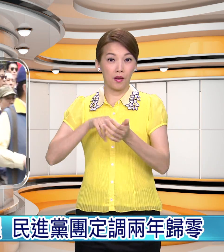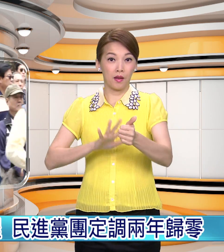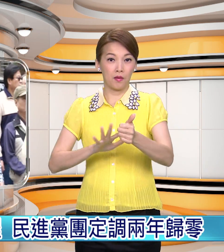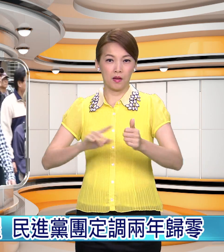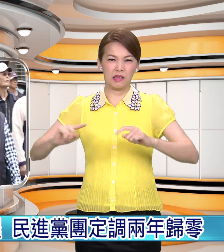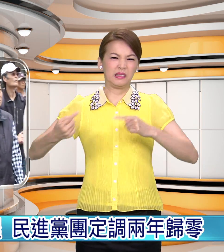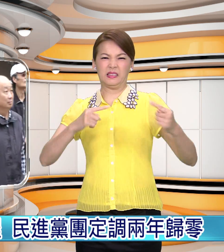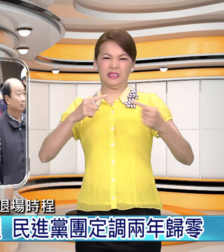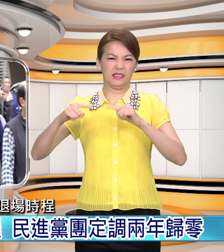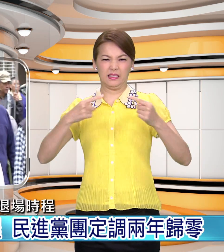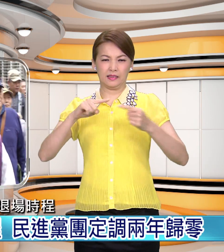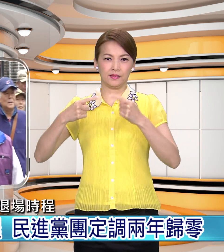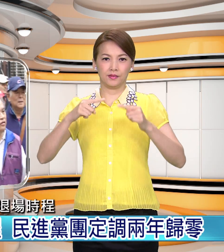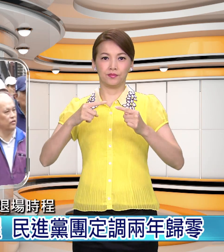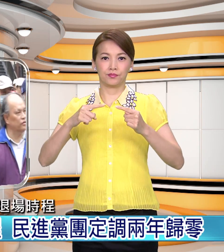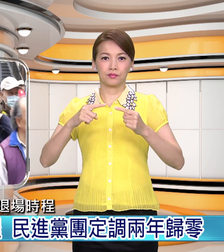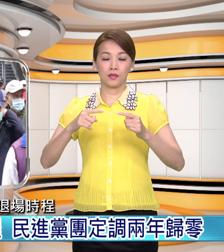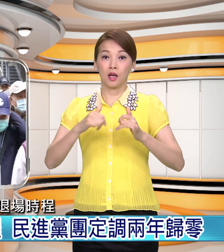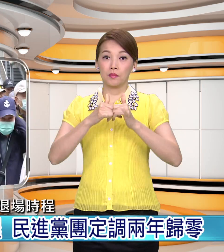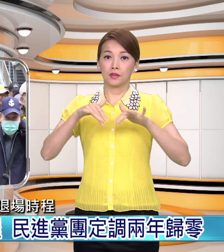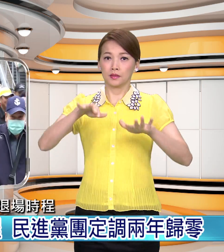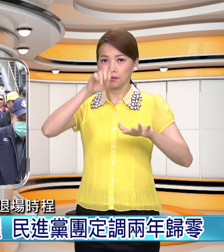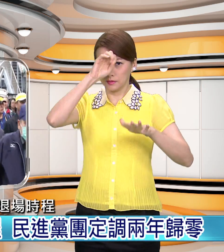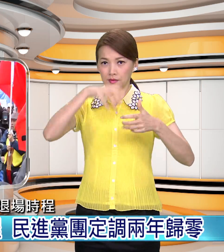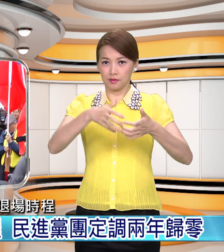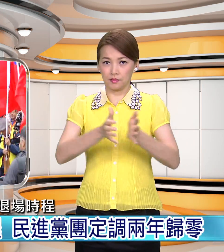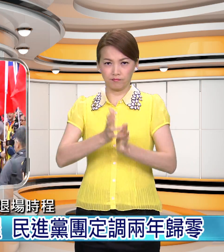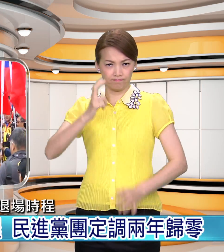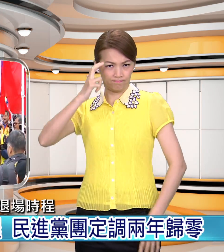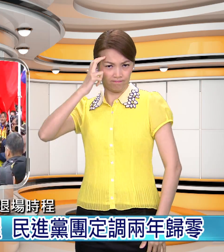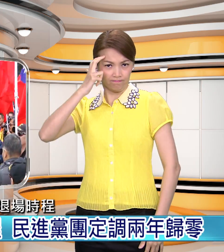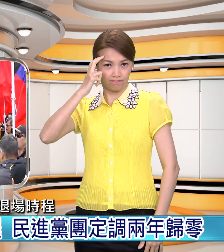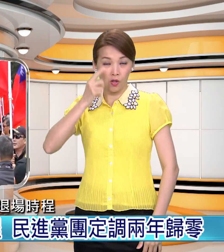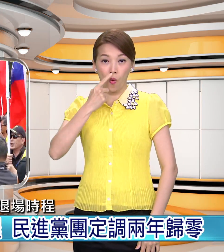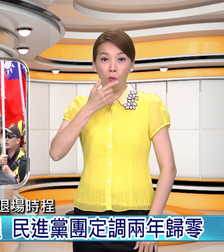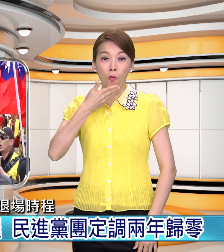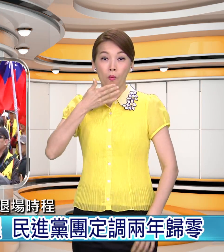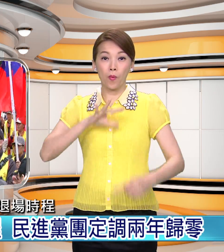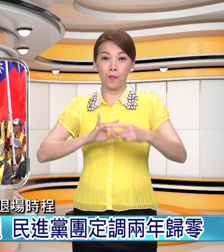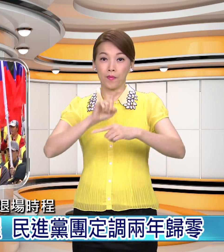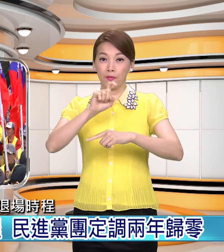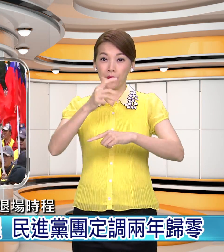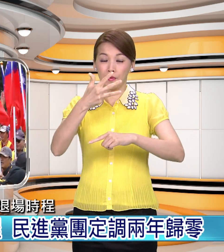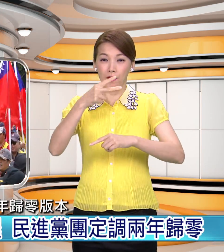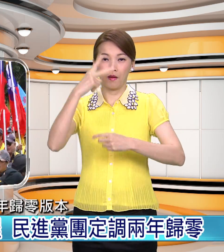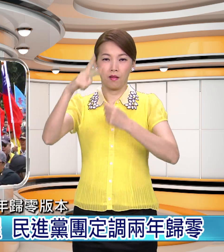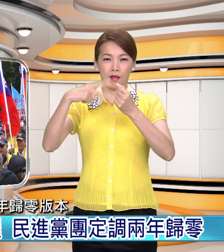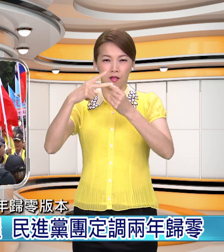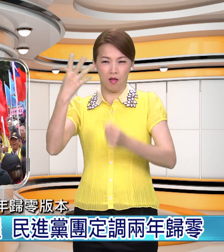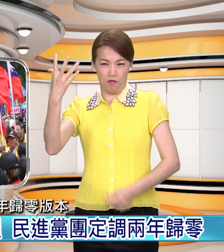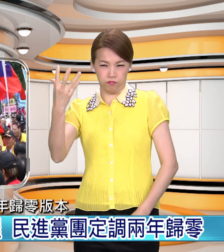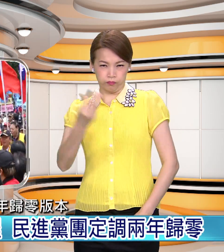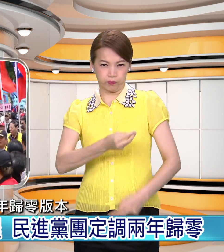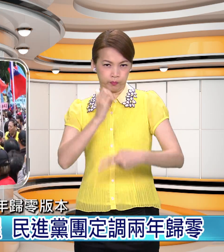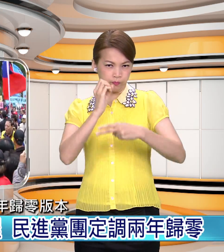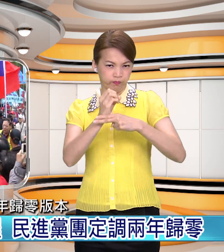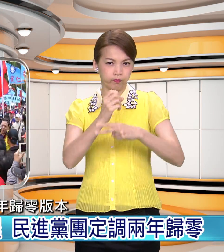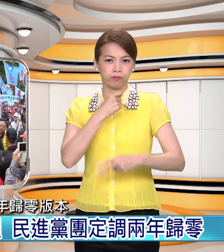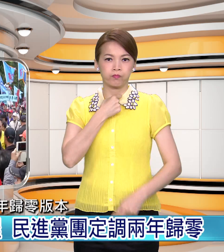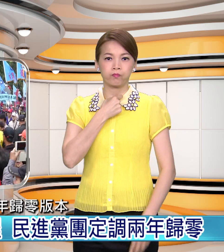防。民进党团对于18%的退场时程，支持最严格的